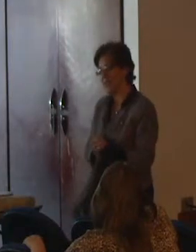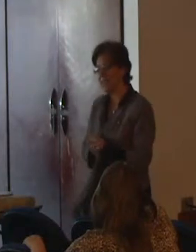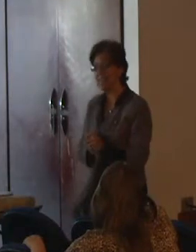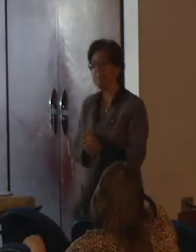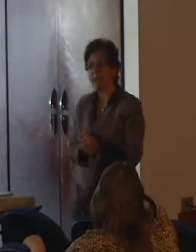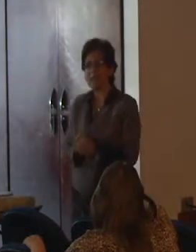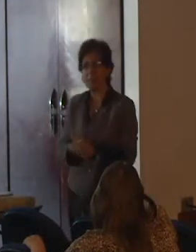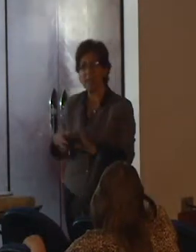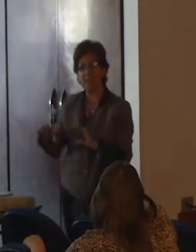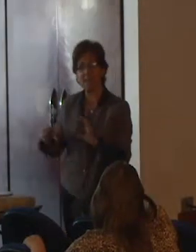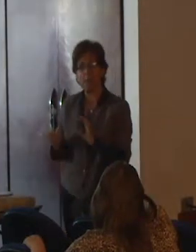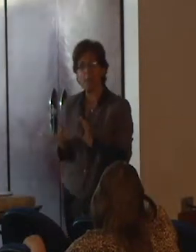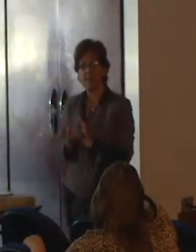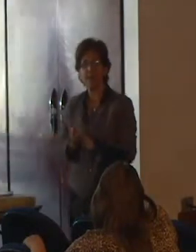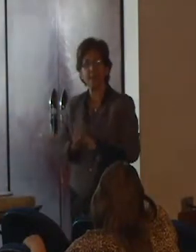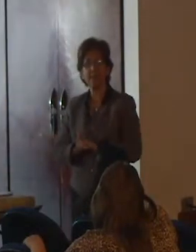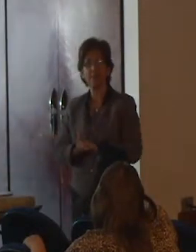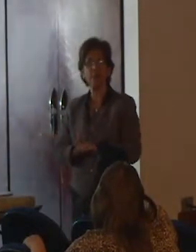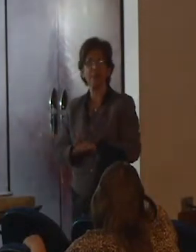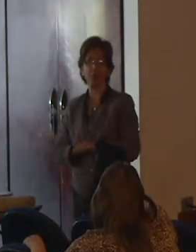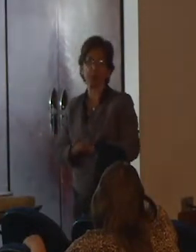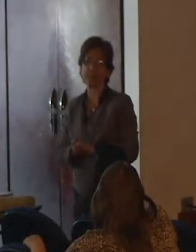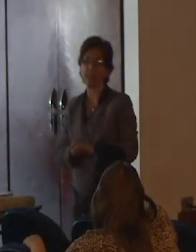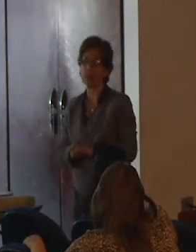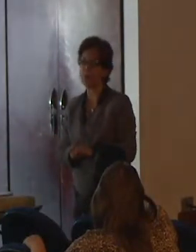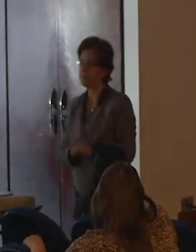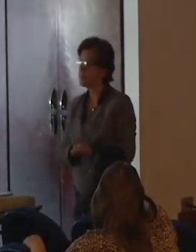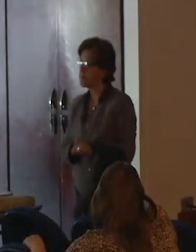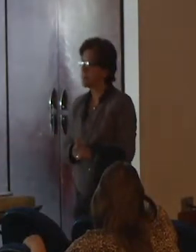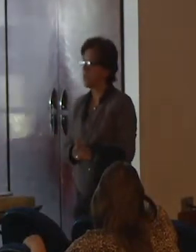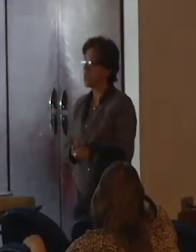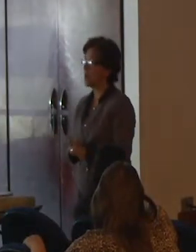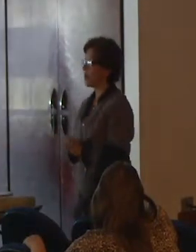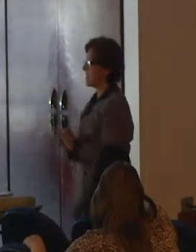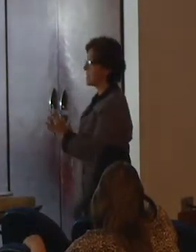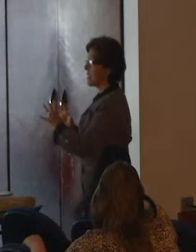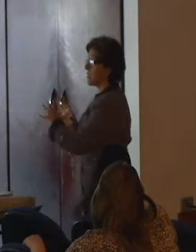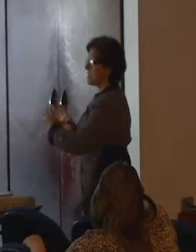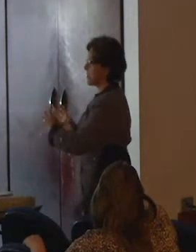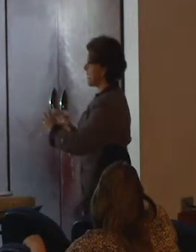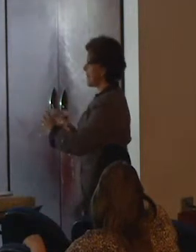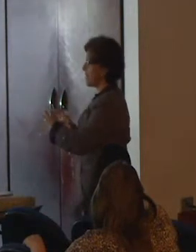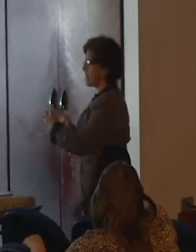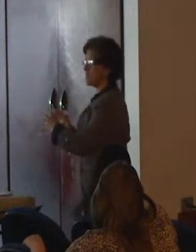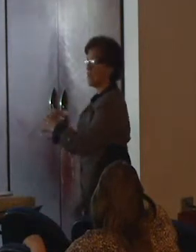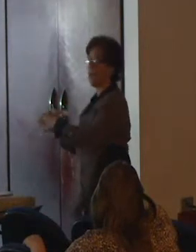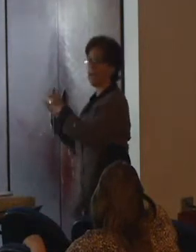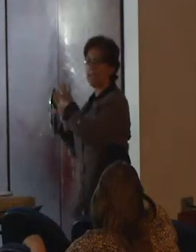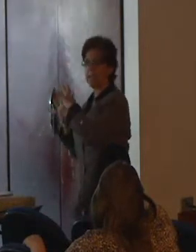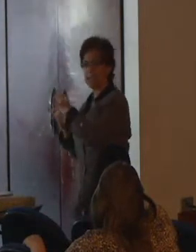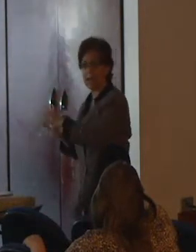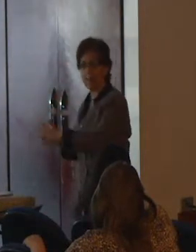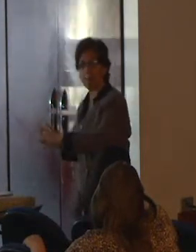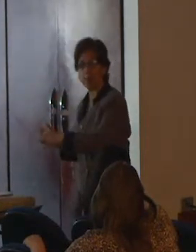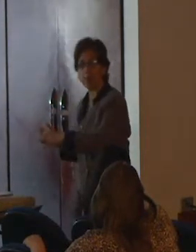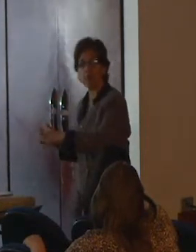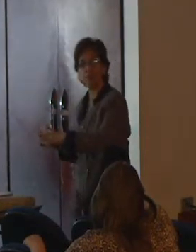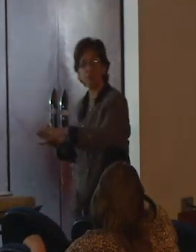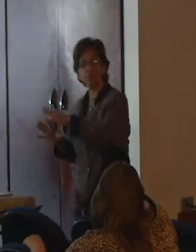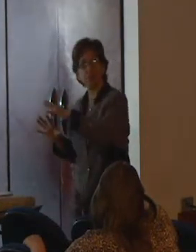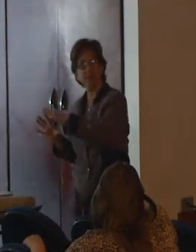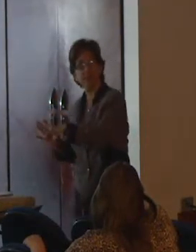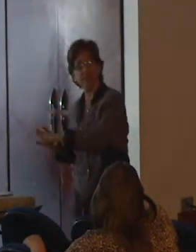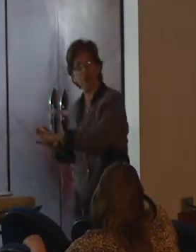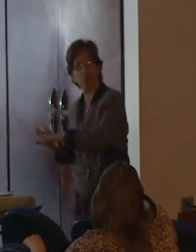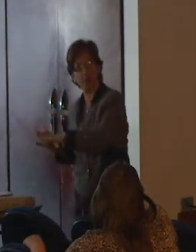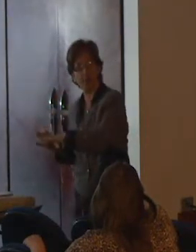los mismos idiomas. Entonces vale la pena esa apuesta de una formación porque es tan respetable lo que se haga en